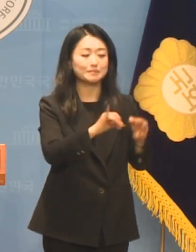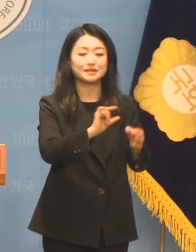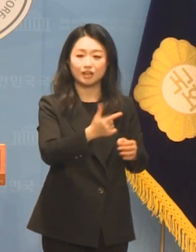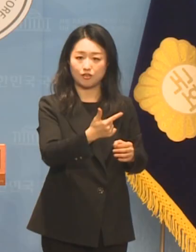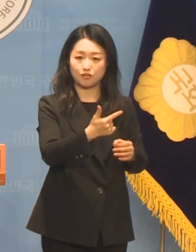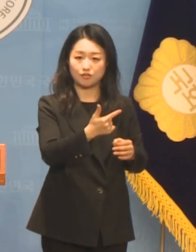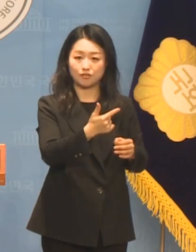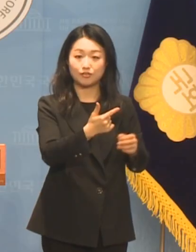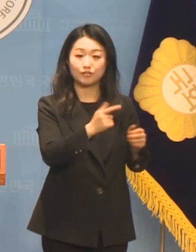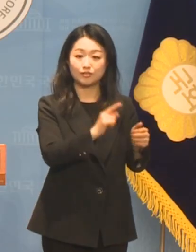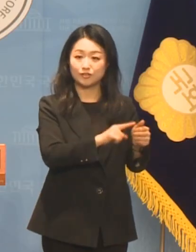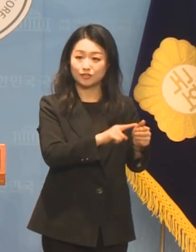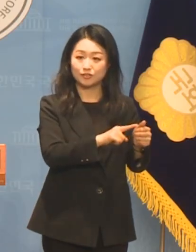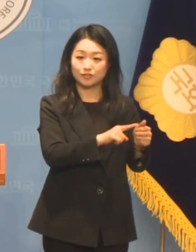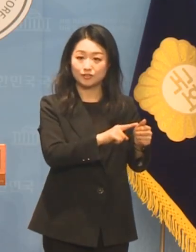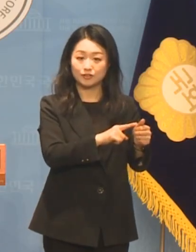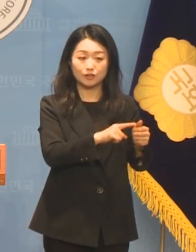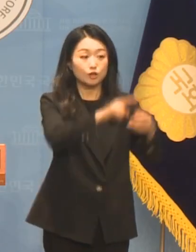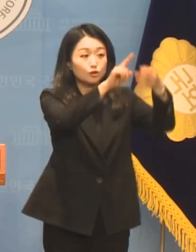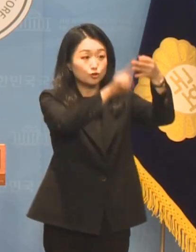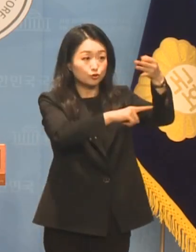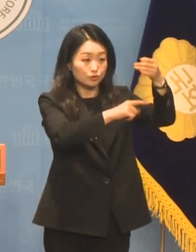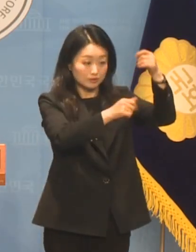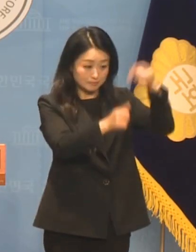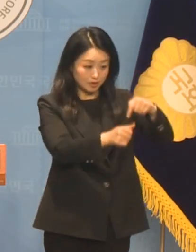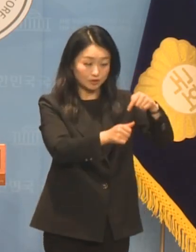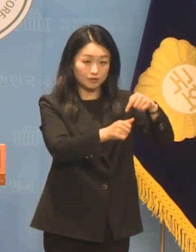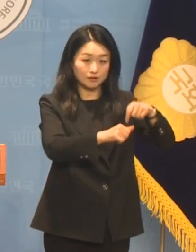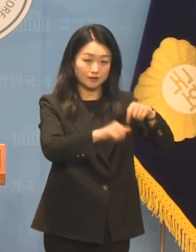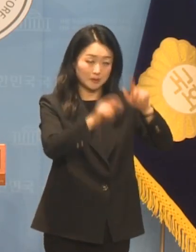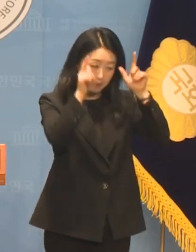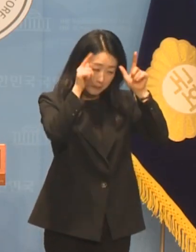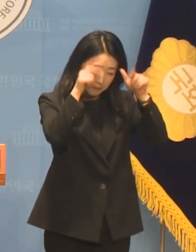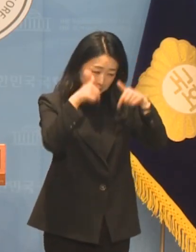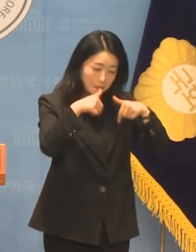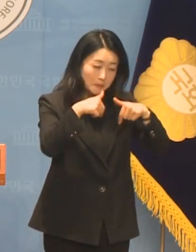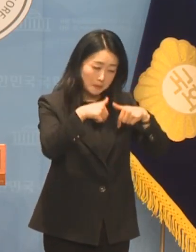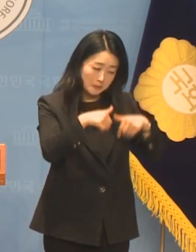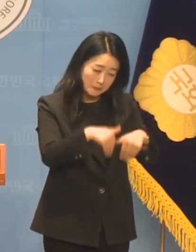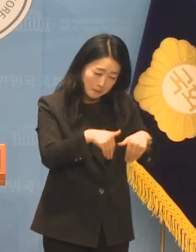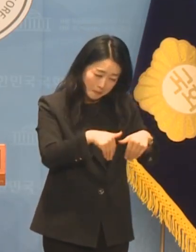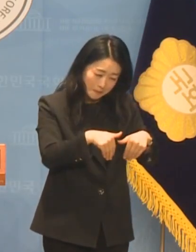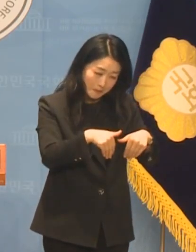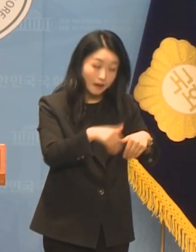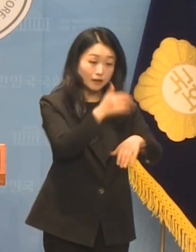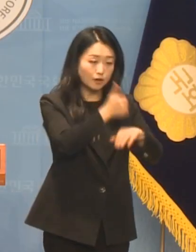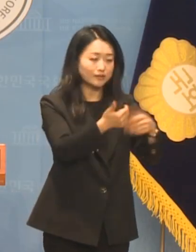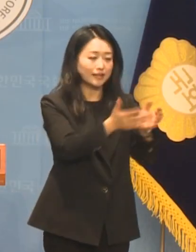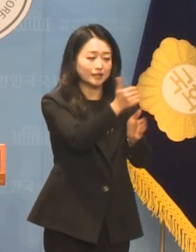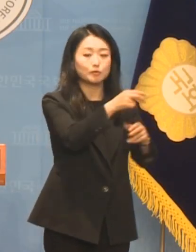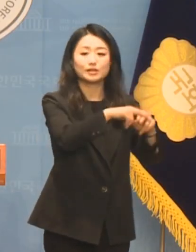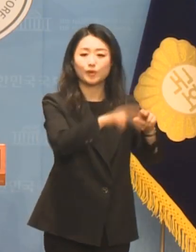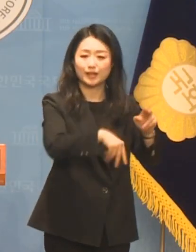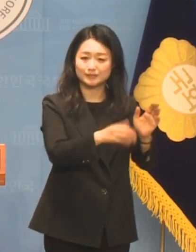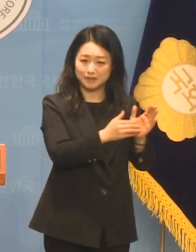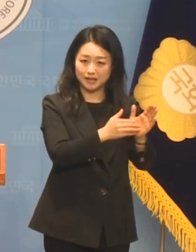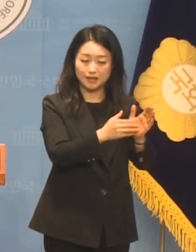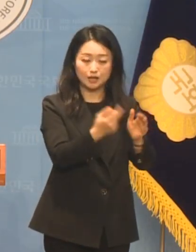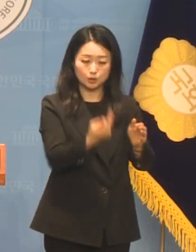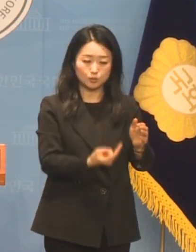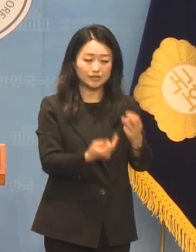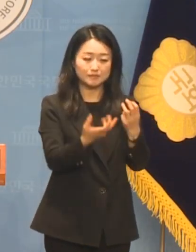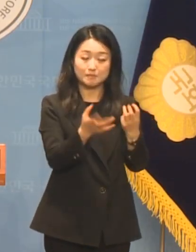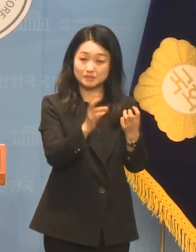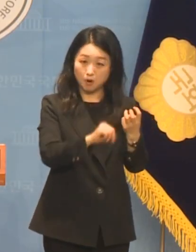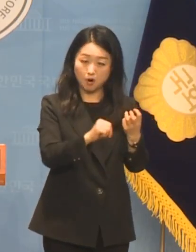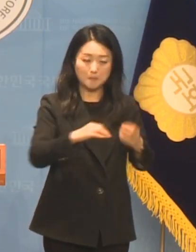김기현은 윤석열의 축출 방침에 따라 비굴한 모습을 보이며 당대표에서 사퇴했습니다. 동생의 30억